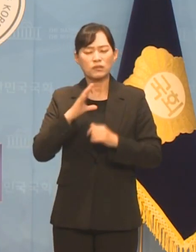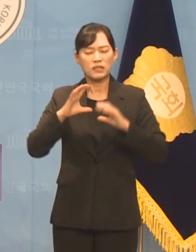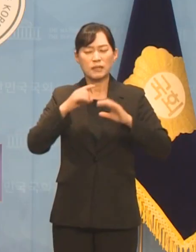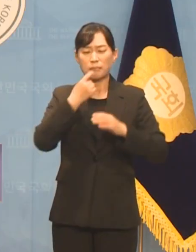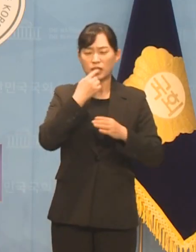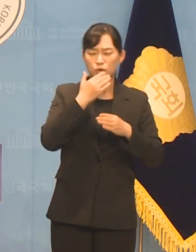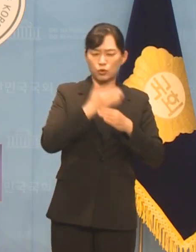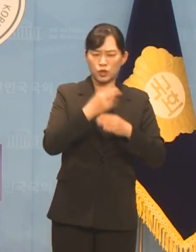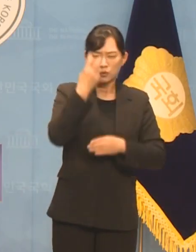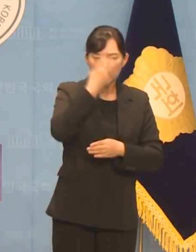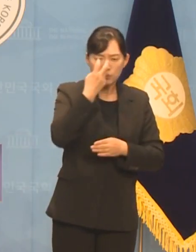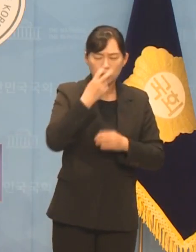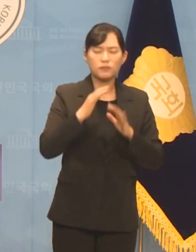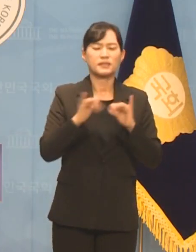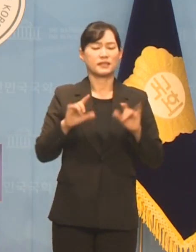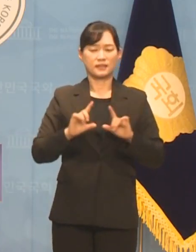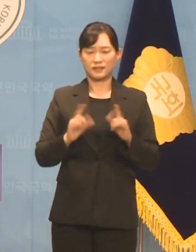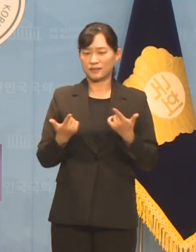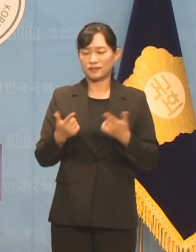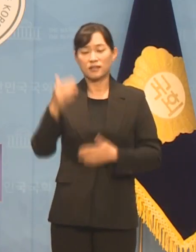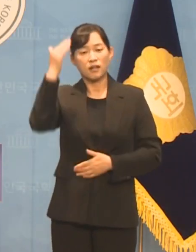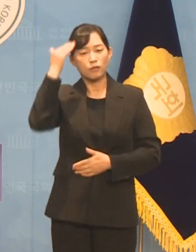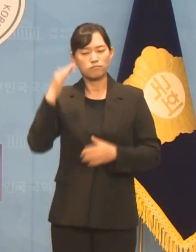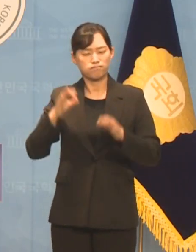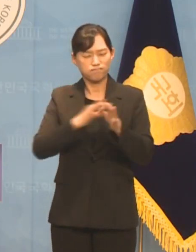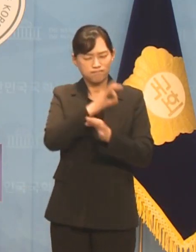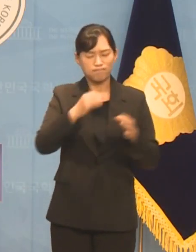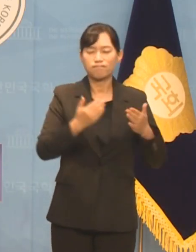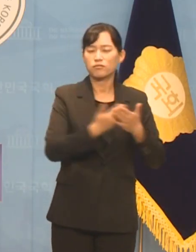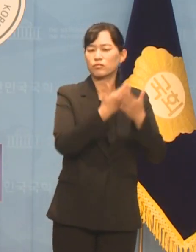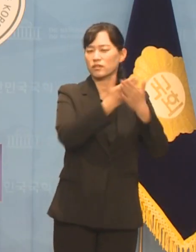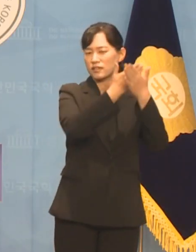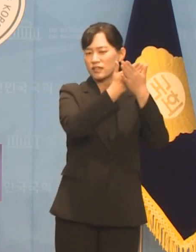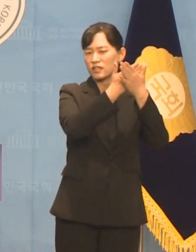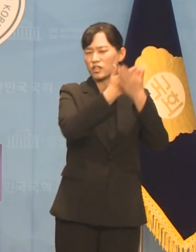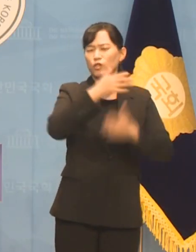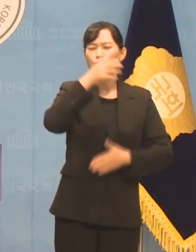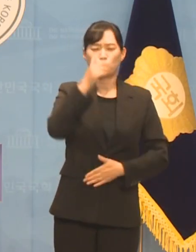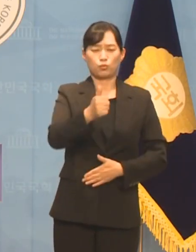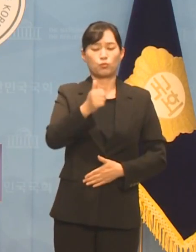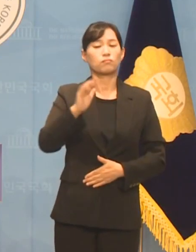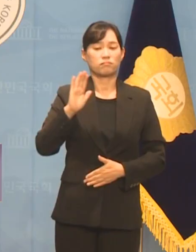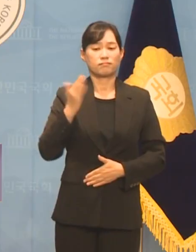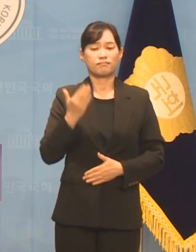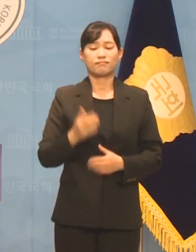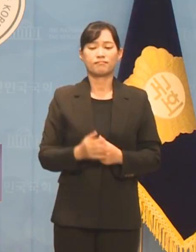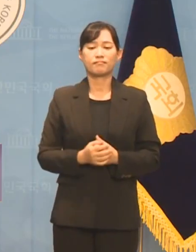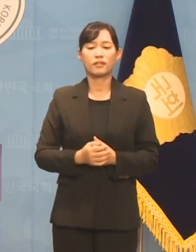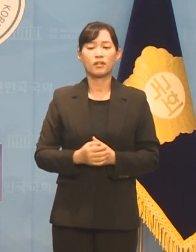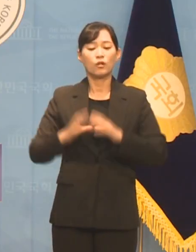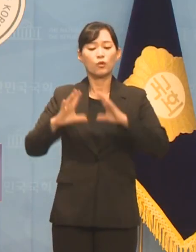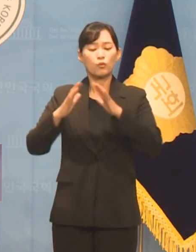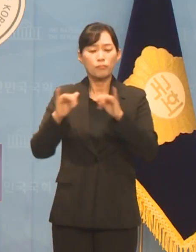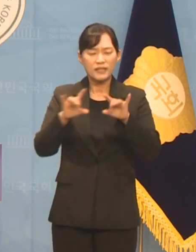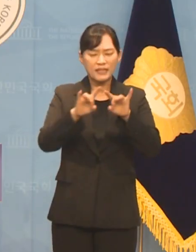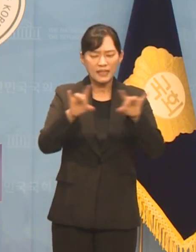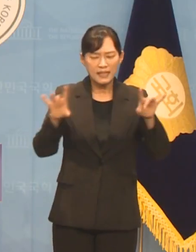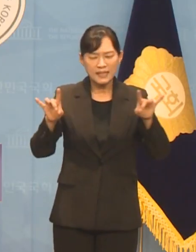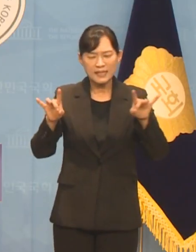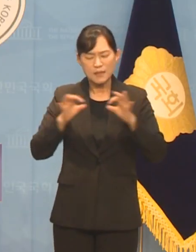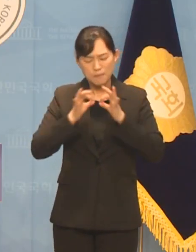민주주의의 수호자가 아닙니다. 대한민국 경제 성장의 주인공이기도 합니다. 국민 개개인이